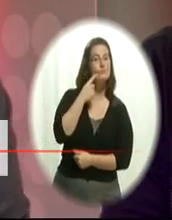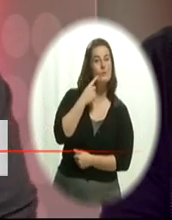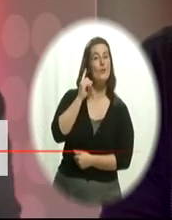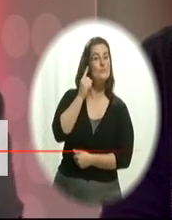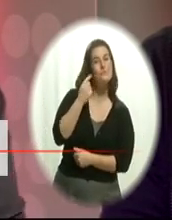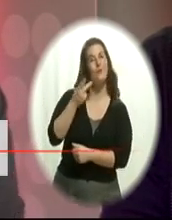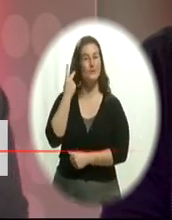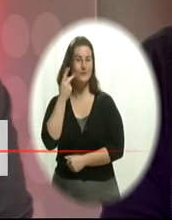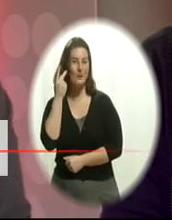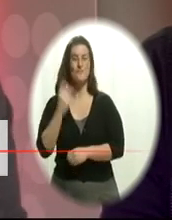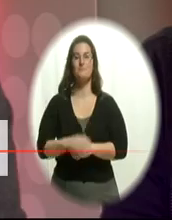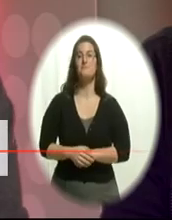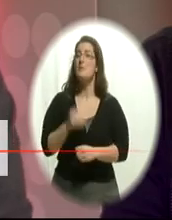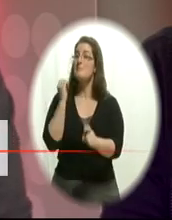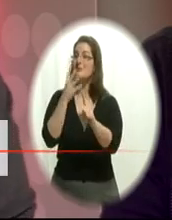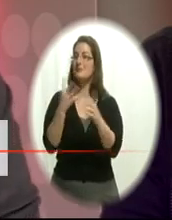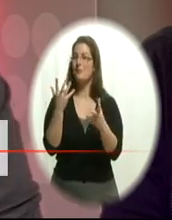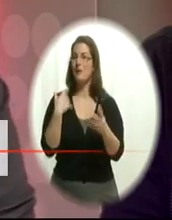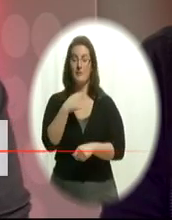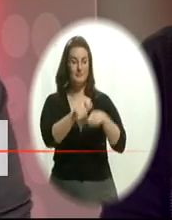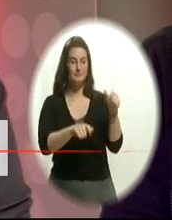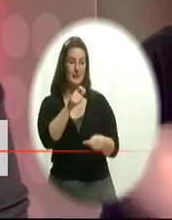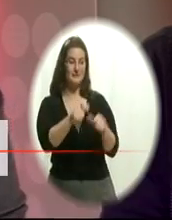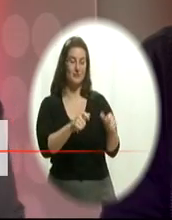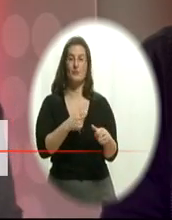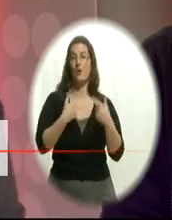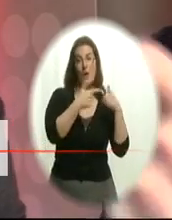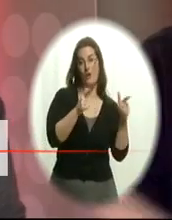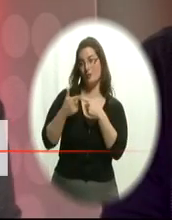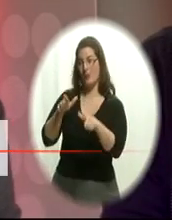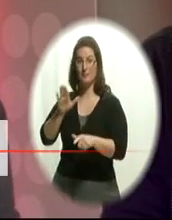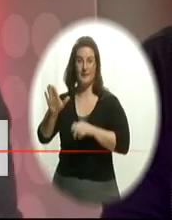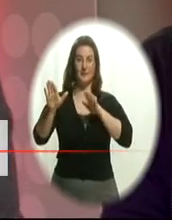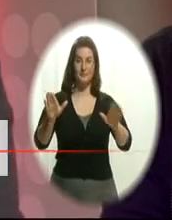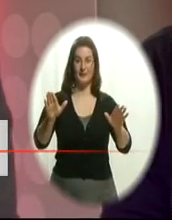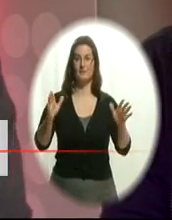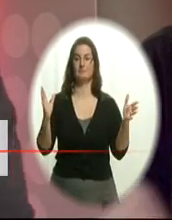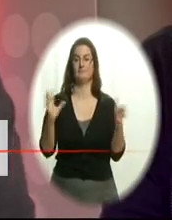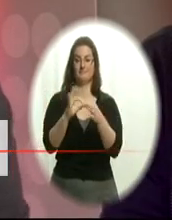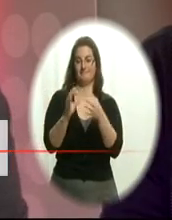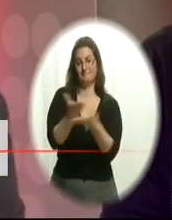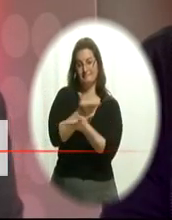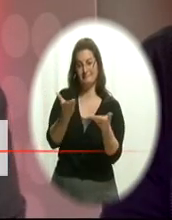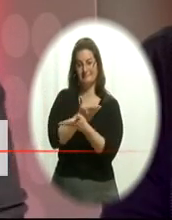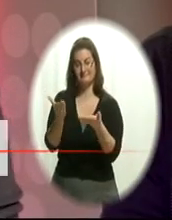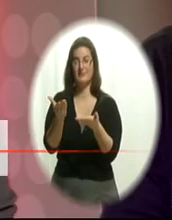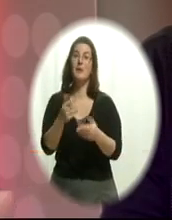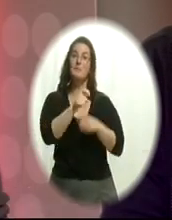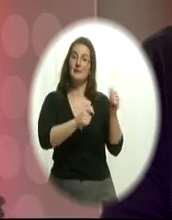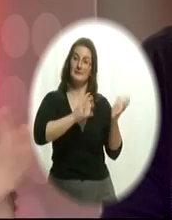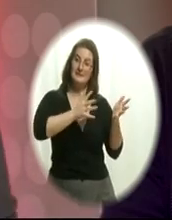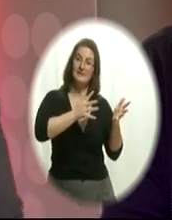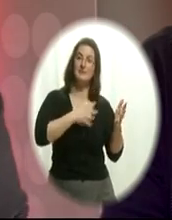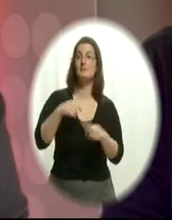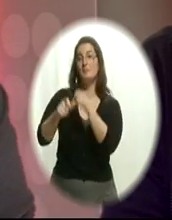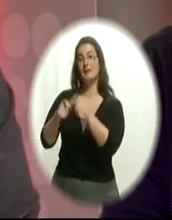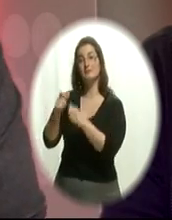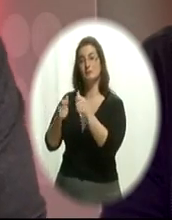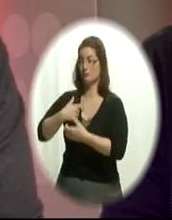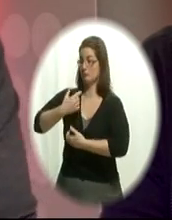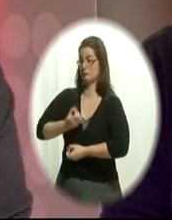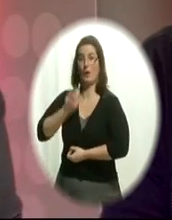Liesse, c'est de permettre le lien entre des personnes qui n'utilisent pas la même langue, donc des personnes sourdes qui s'expriment en langue des signes, et puis comme vous et moi, des